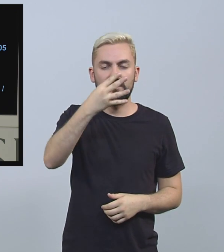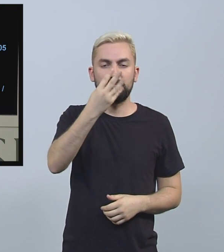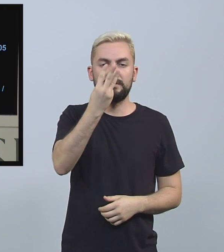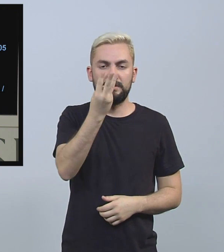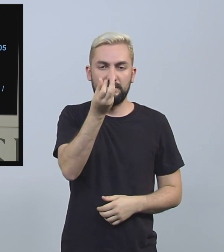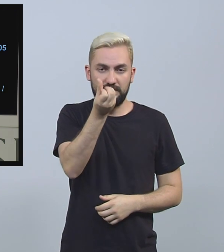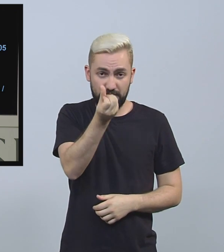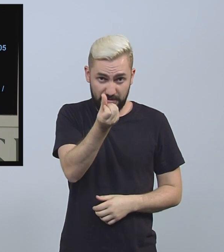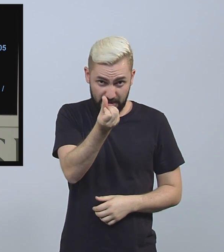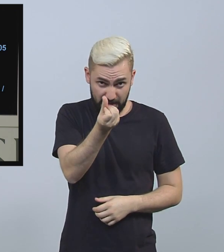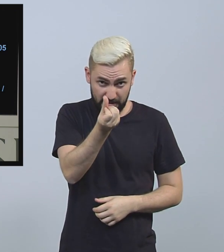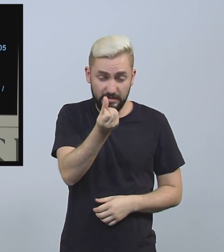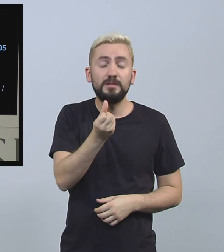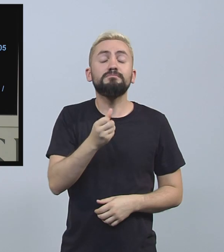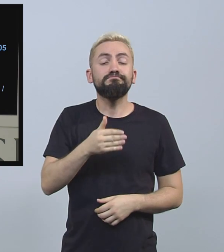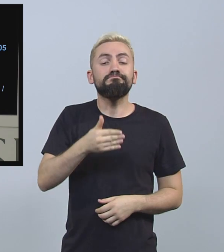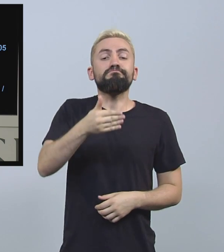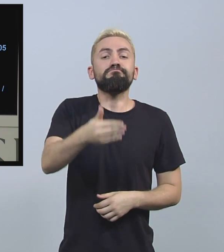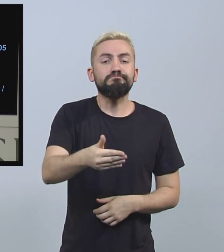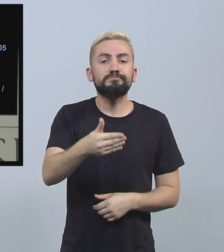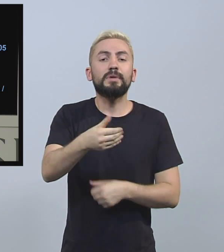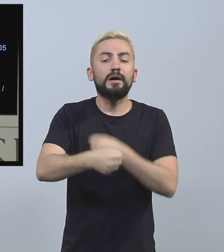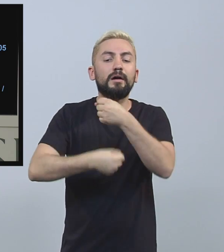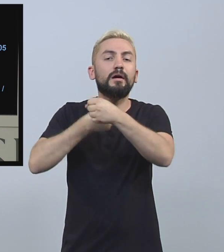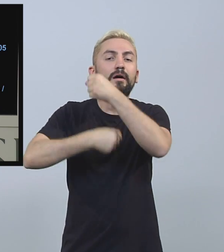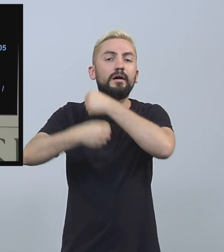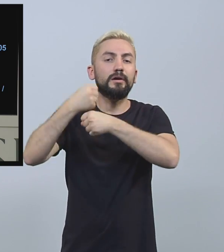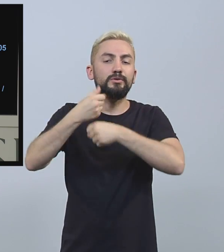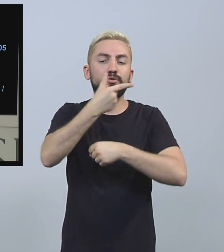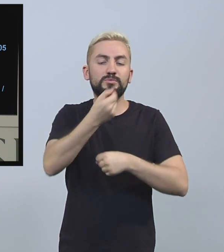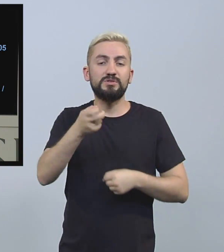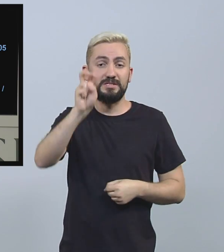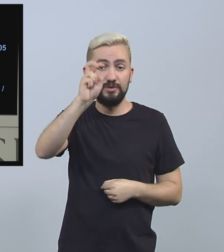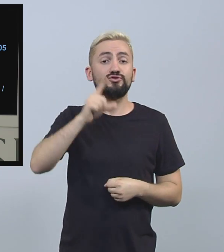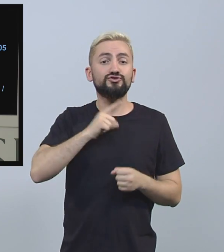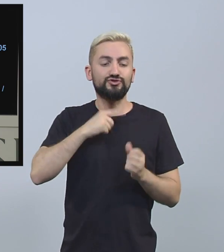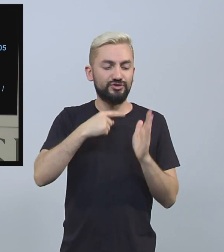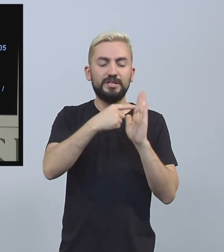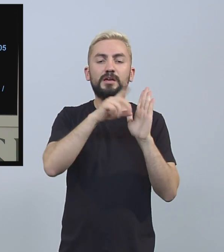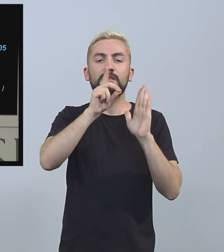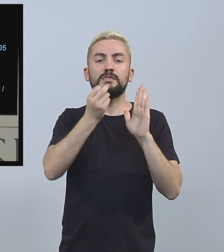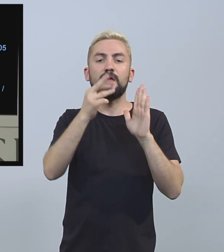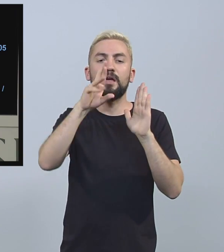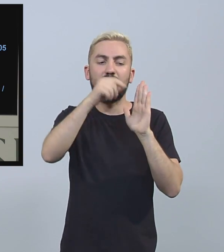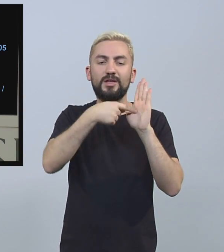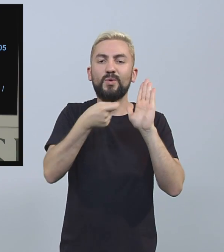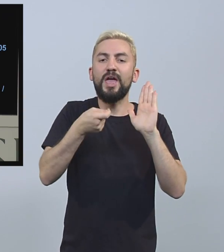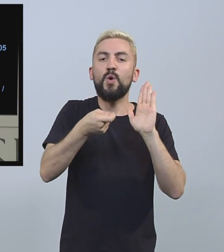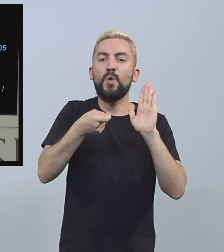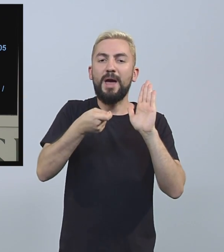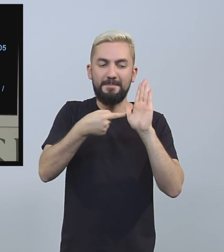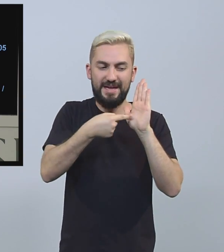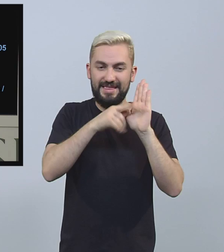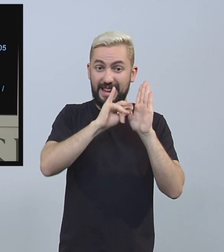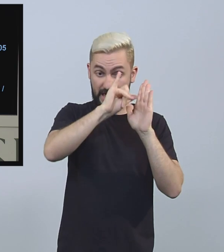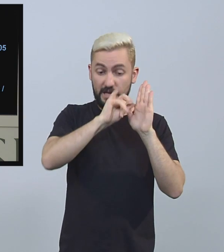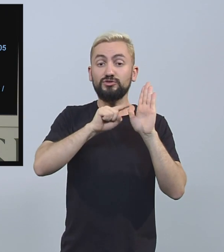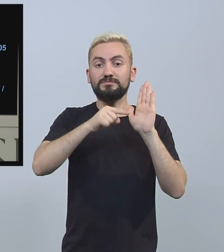10.436, e em 2005 nós temos o decreto que regulamenta essa lei. Através dessa